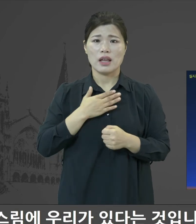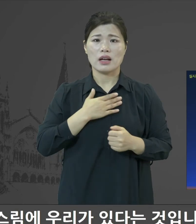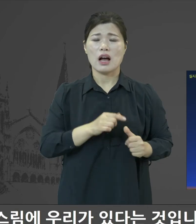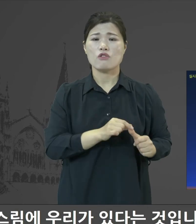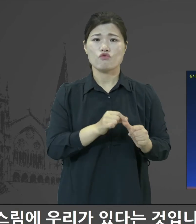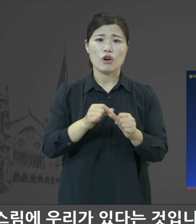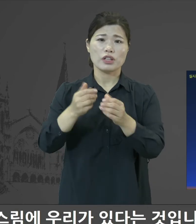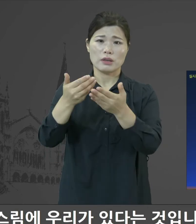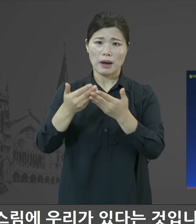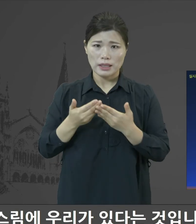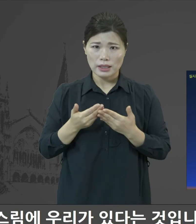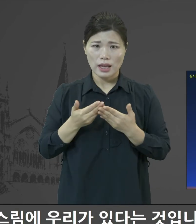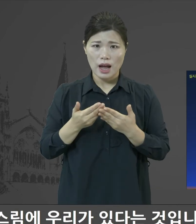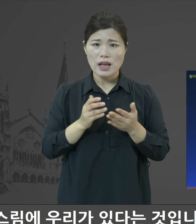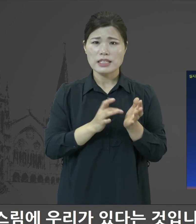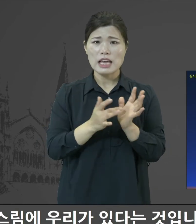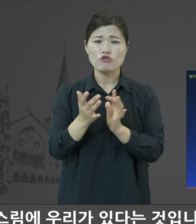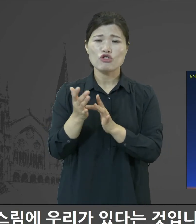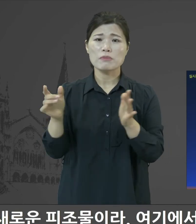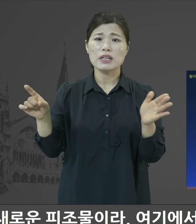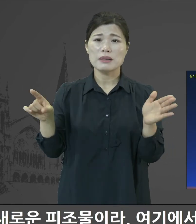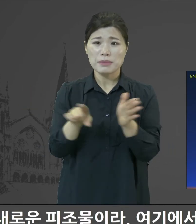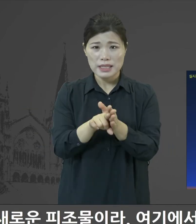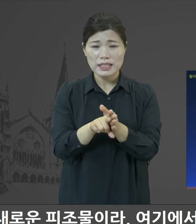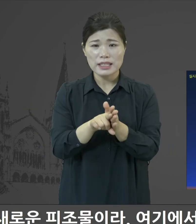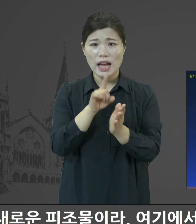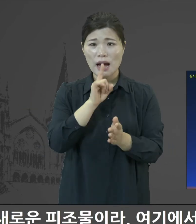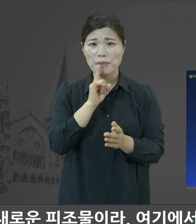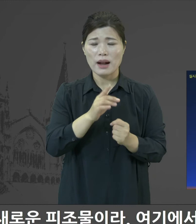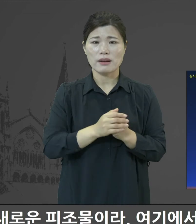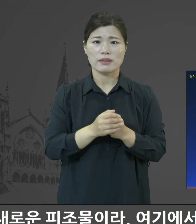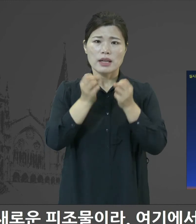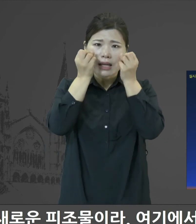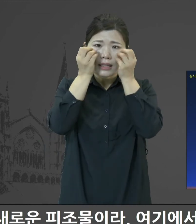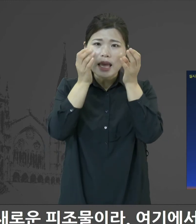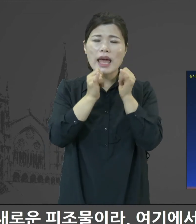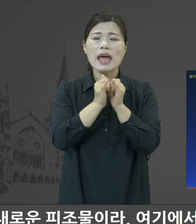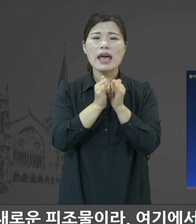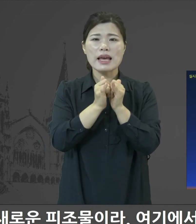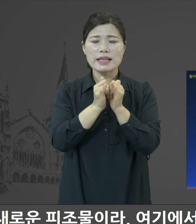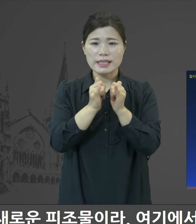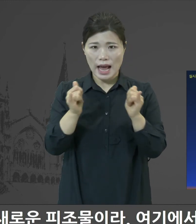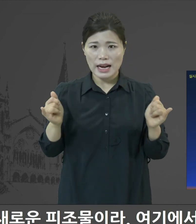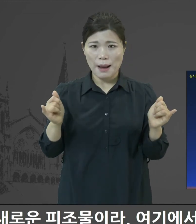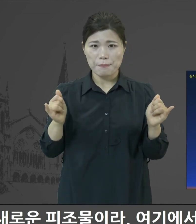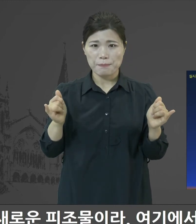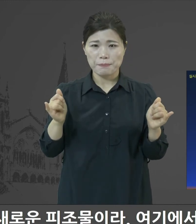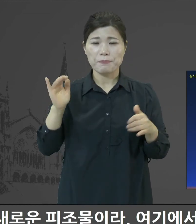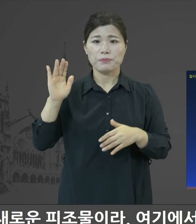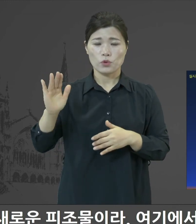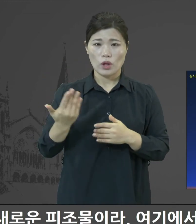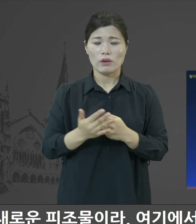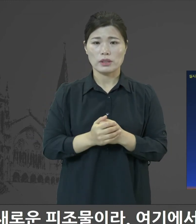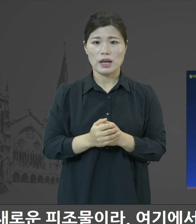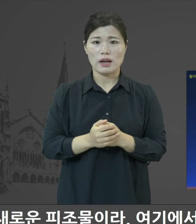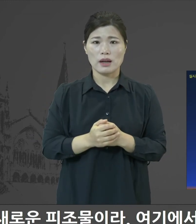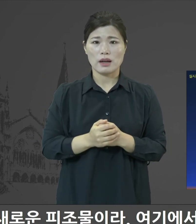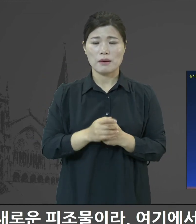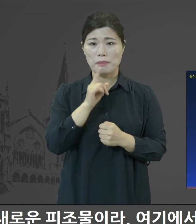내가 예수님을 믿는다, 그게 뭐라고요? 새 사람이 되었다. 새 사람이 되었다. 어떤